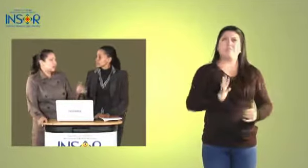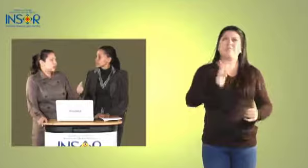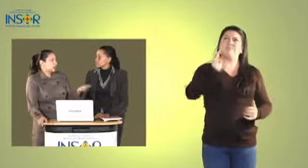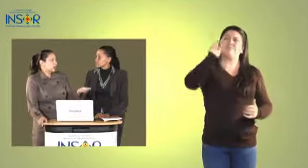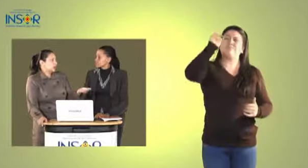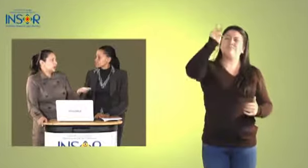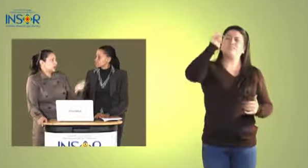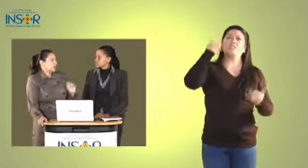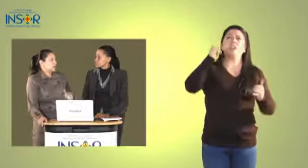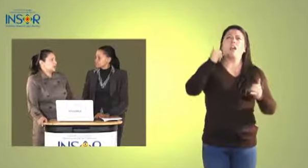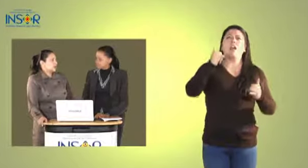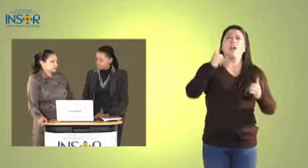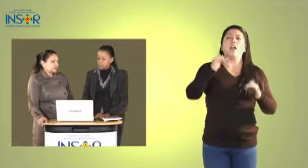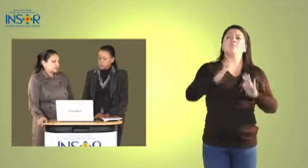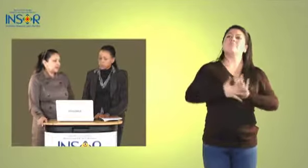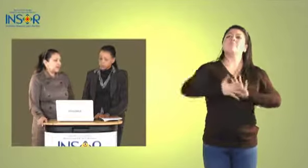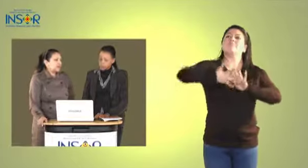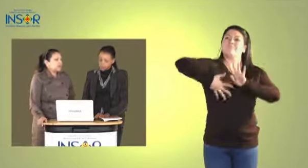sean unos buenos modelos